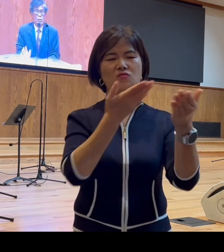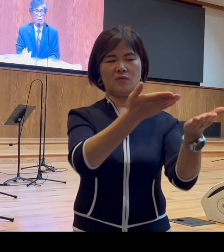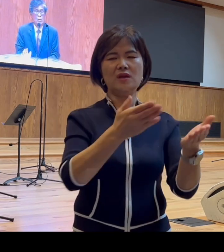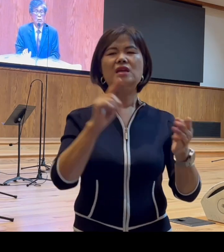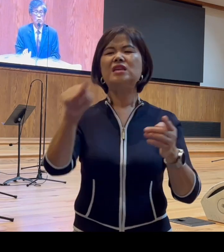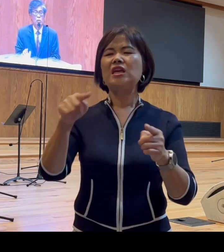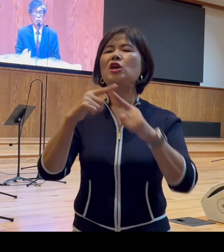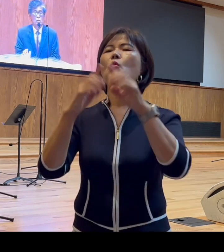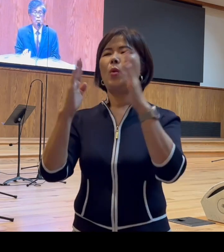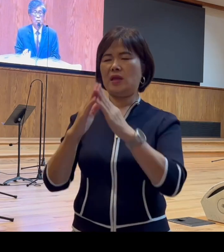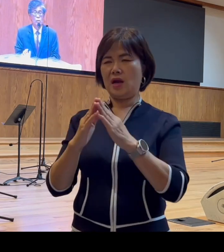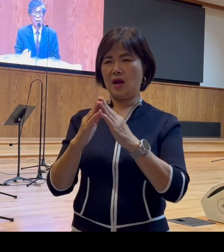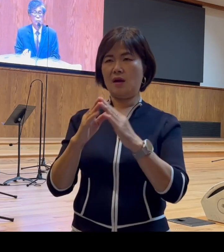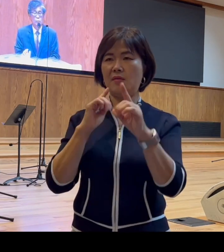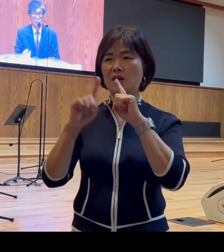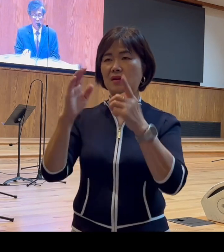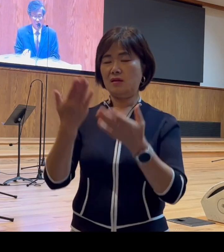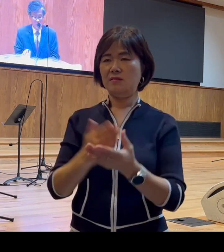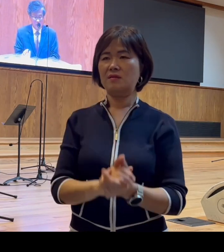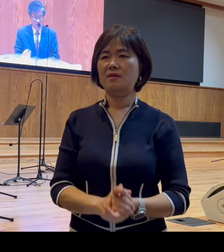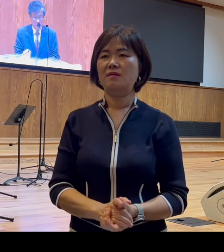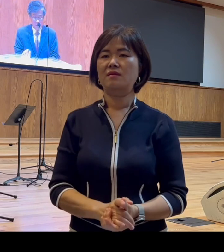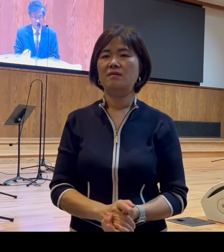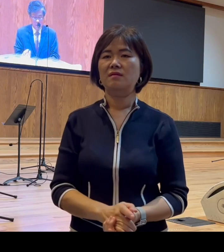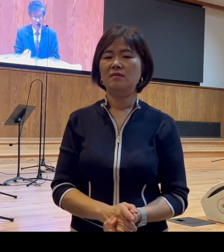그러면서 이게 교회다 그랬어요. 이게 교회다.